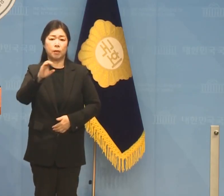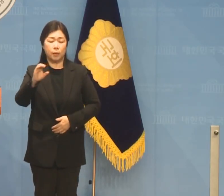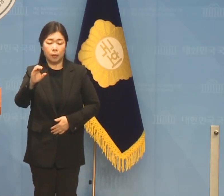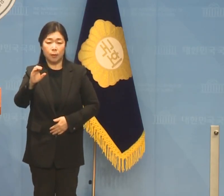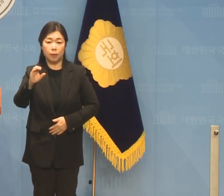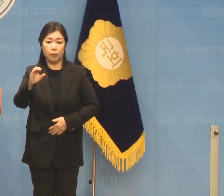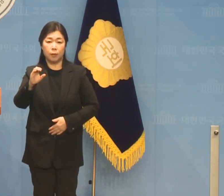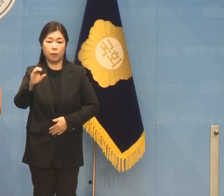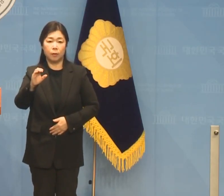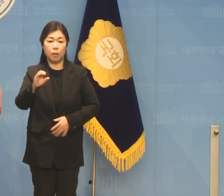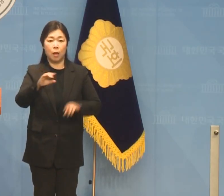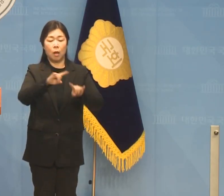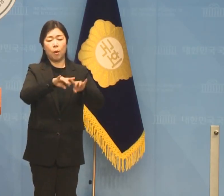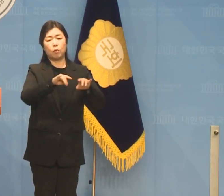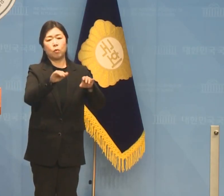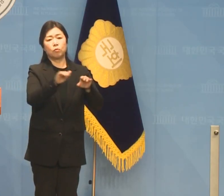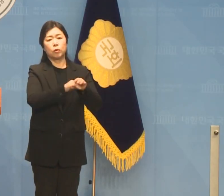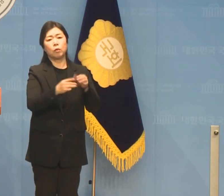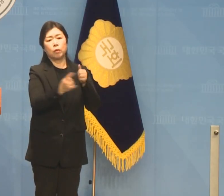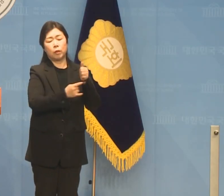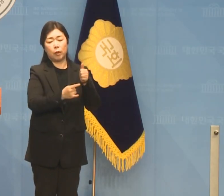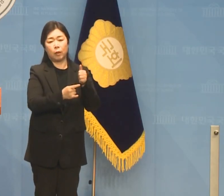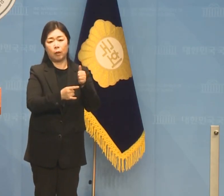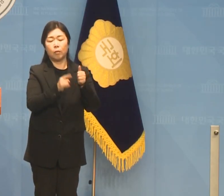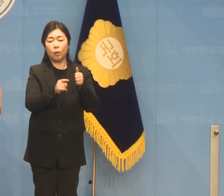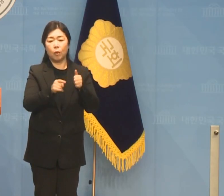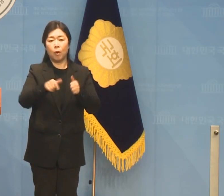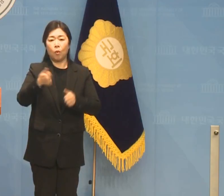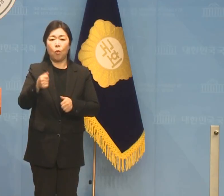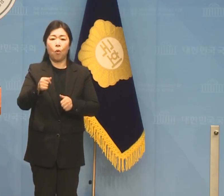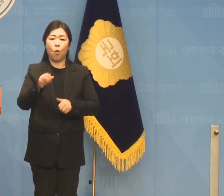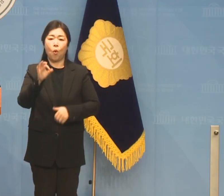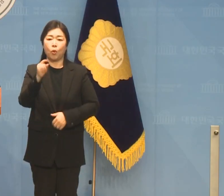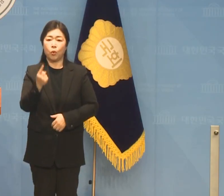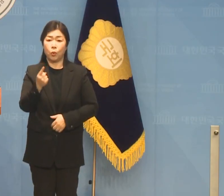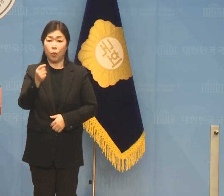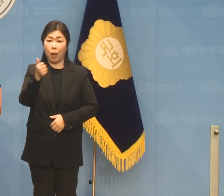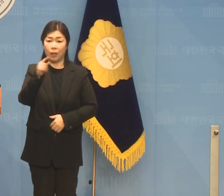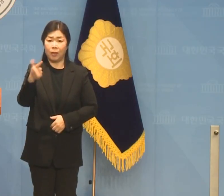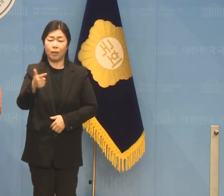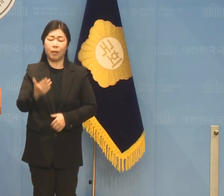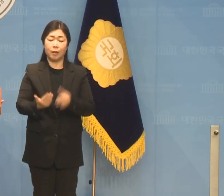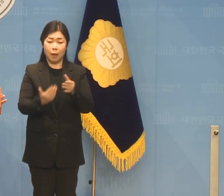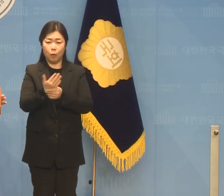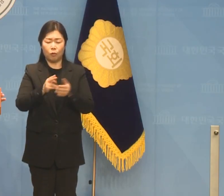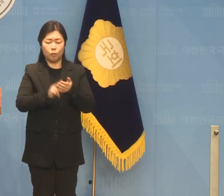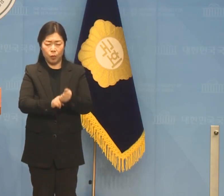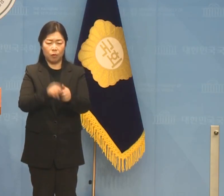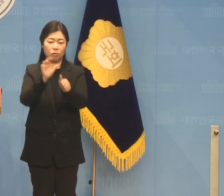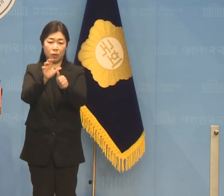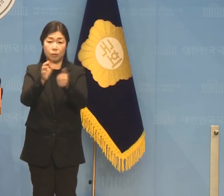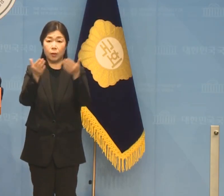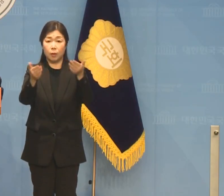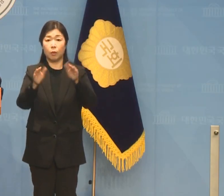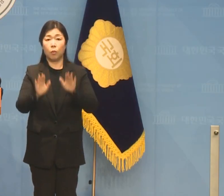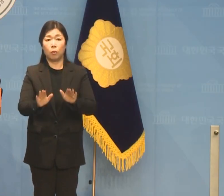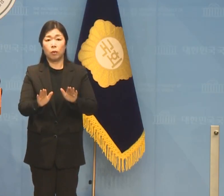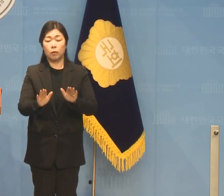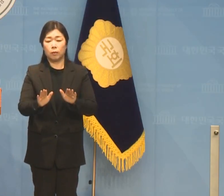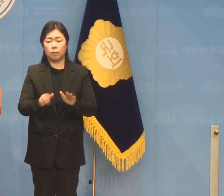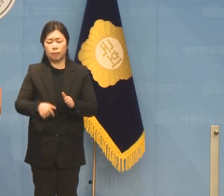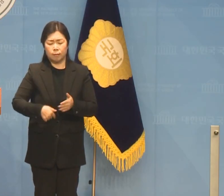MBC와 박문진의 오 요한나 사건 은폐를 규탄합니다. 언론인 여러분, 오늘